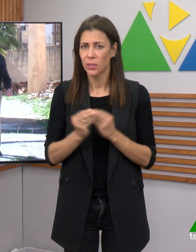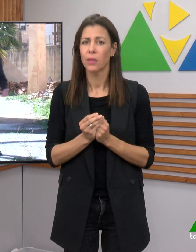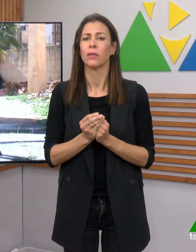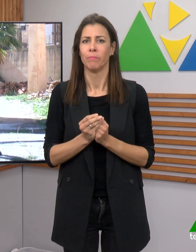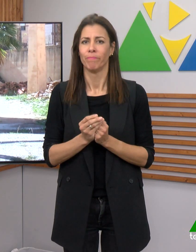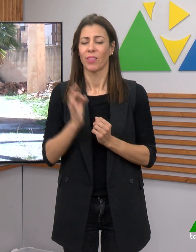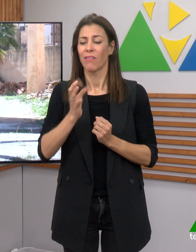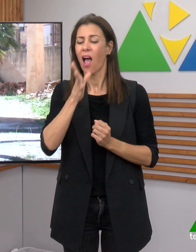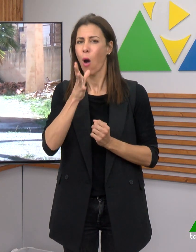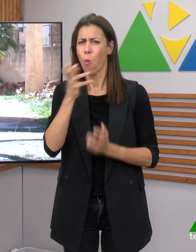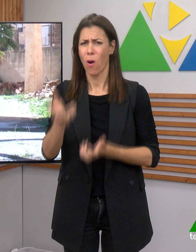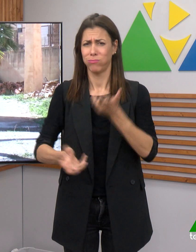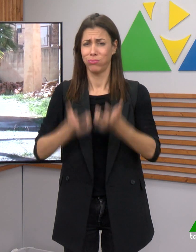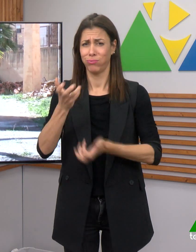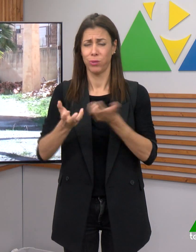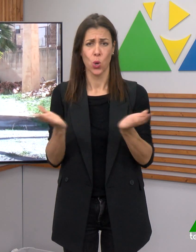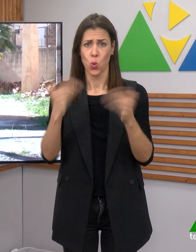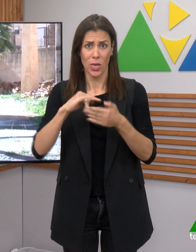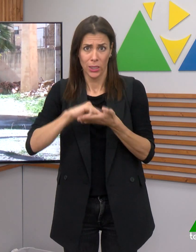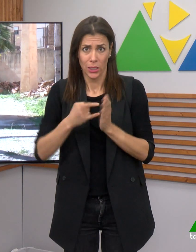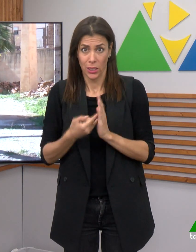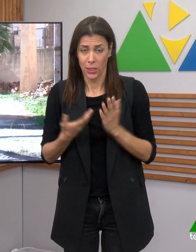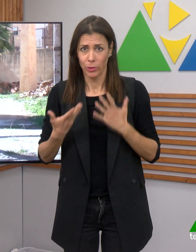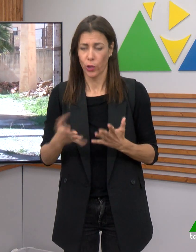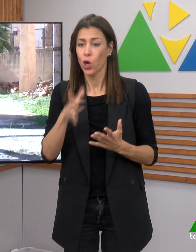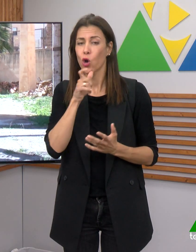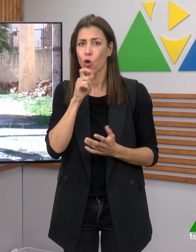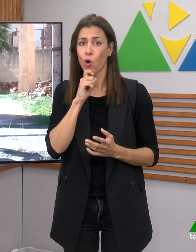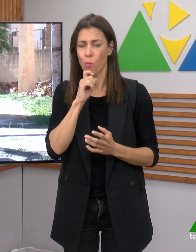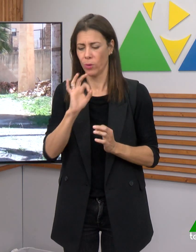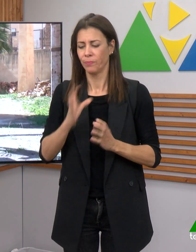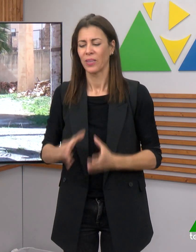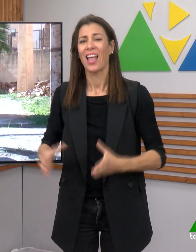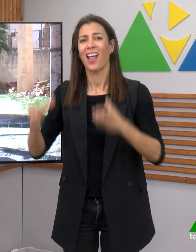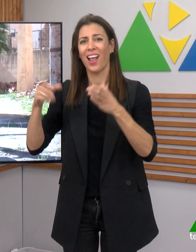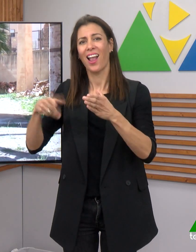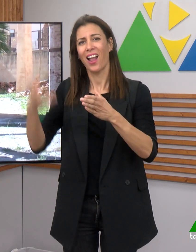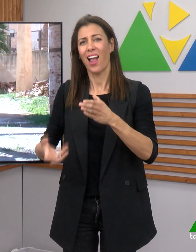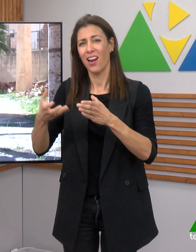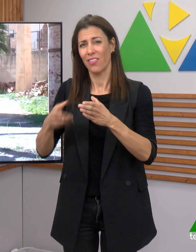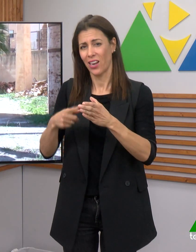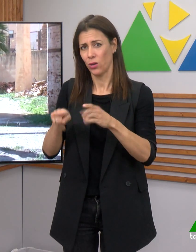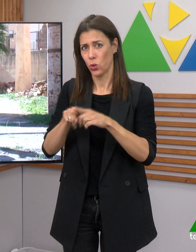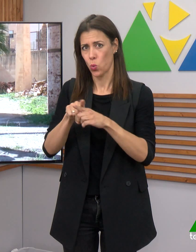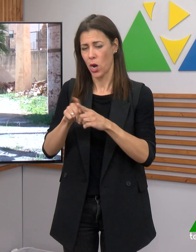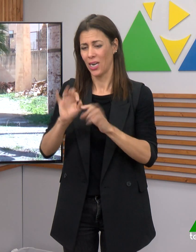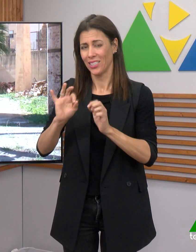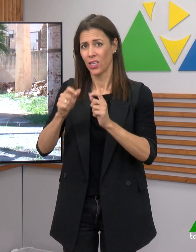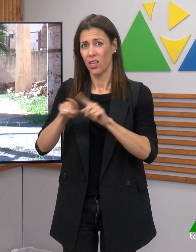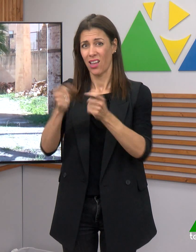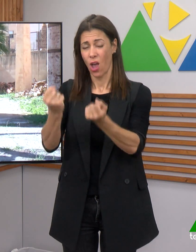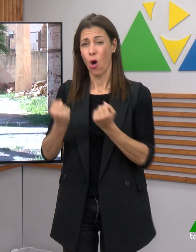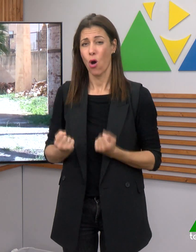Calentando agua, no había el sistema. ¿Cómo se calentaba agua? Por unas calderas de este tipo, donde se cargaban los hornos de